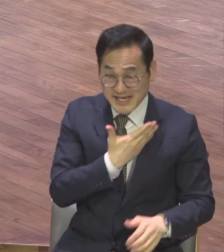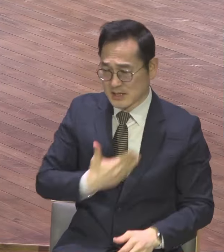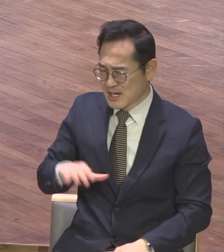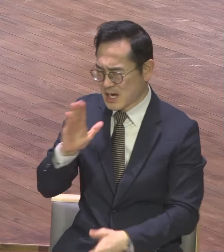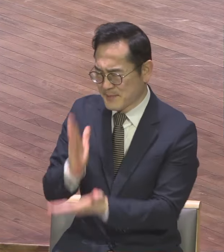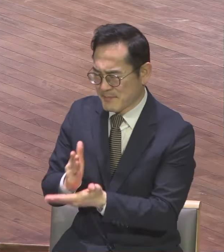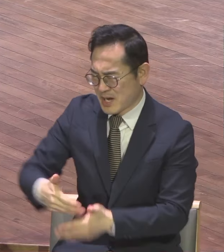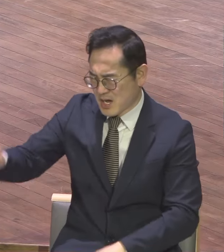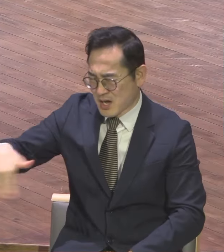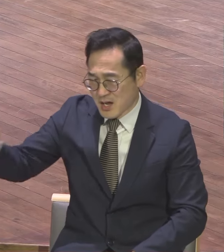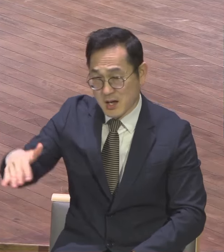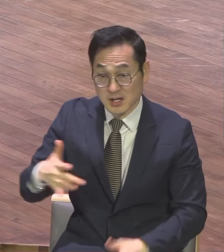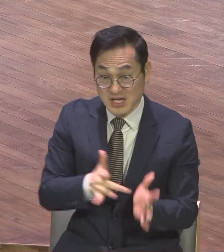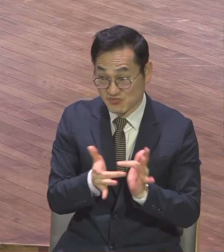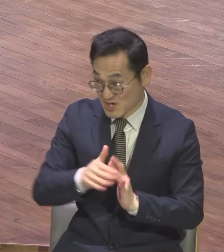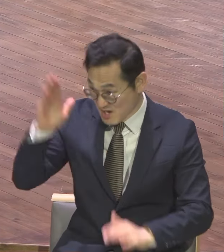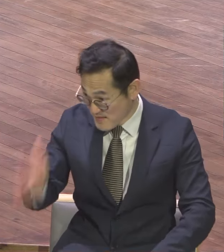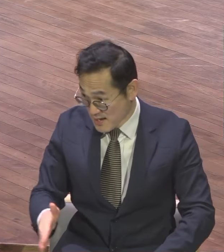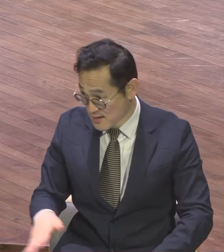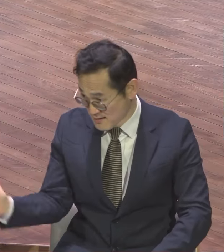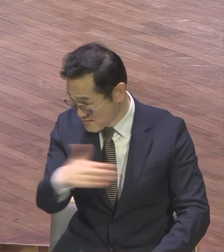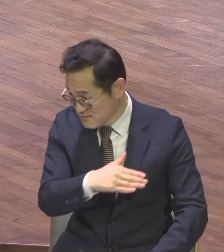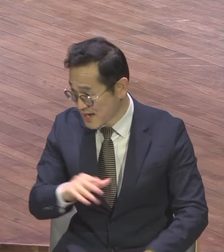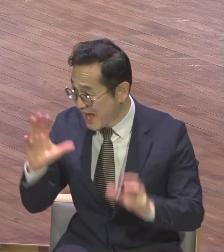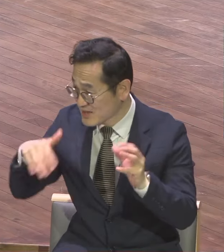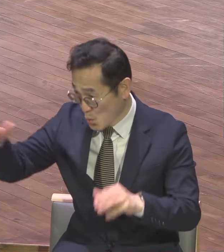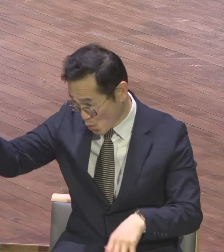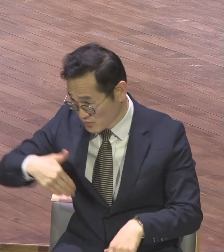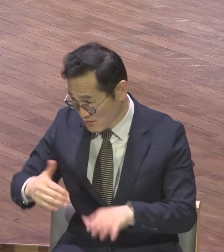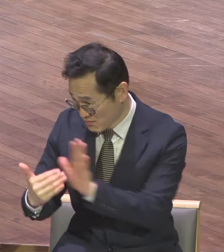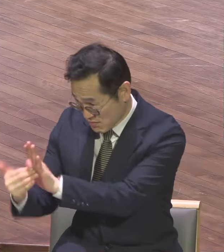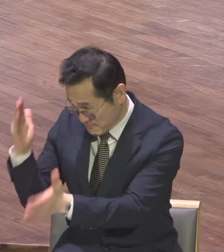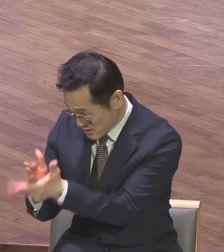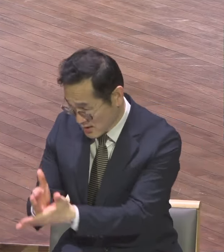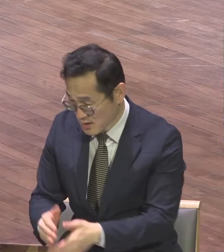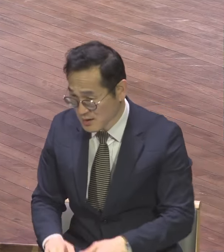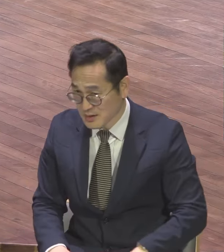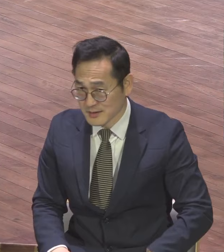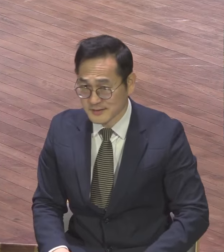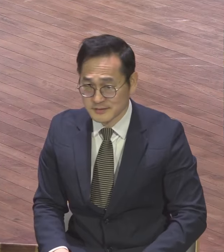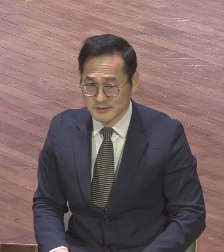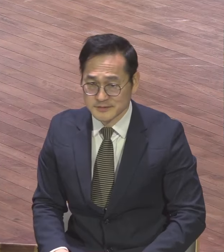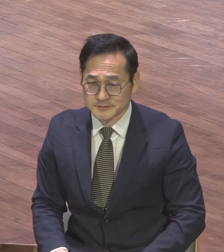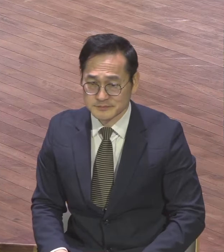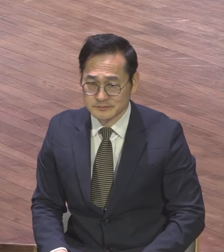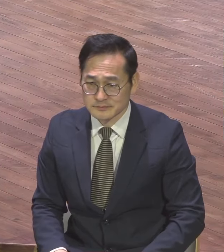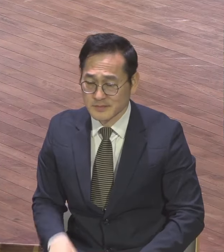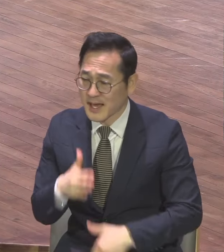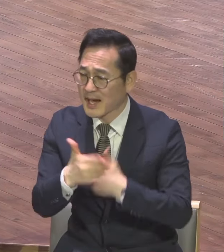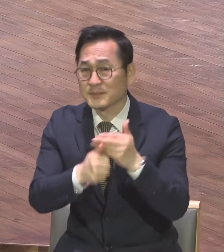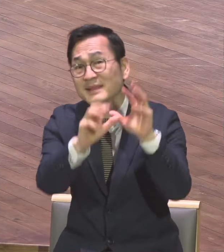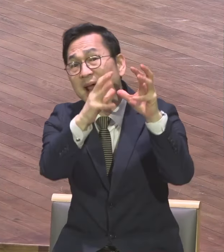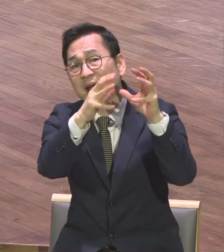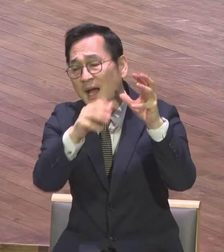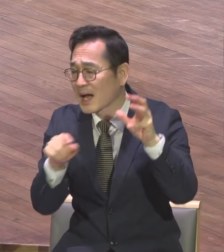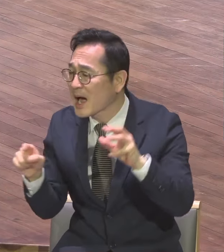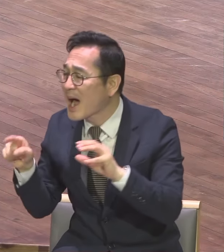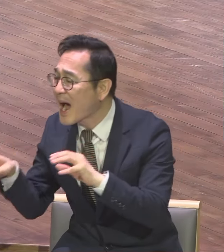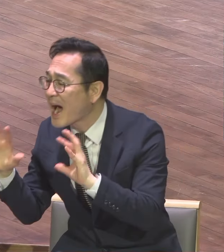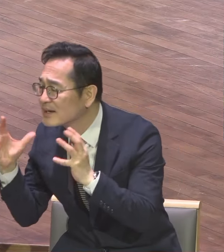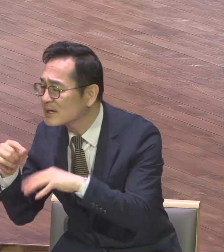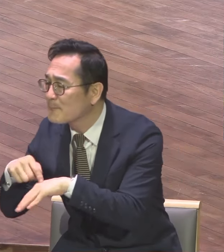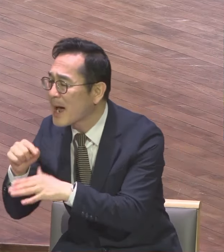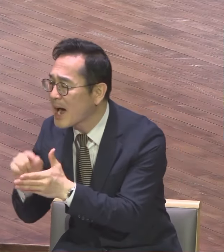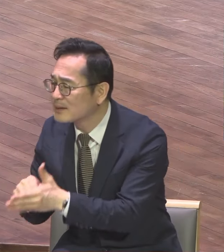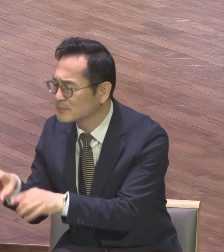노하시어 이르시되 어린아이들이 내게 오는 것을 용납하고 금하지 말라. 하나님의 나라는 이런